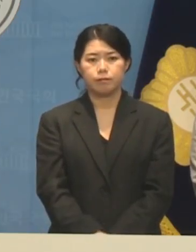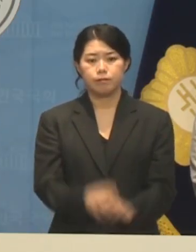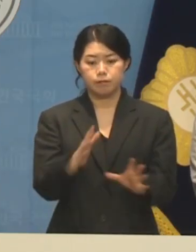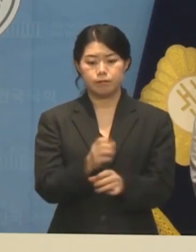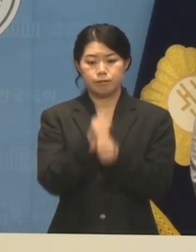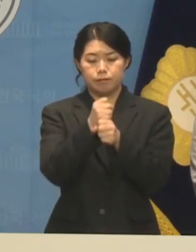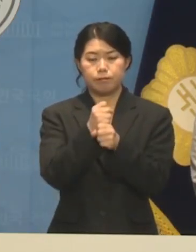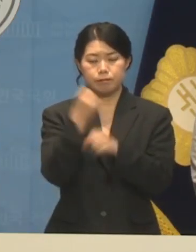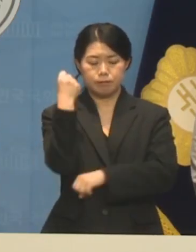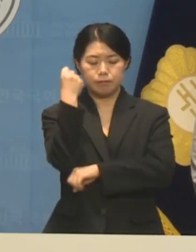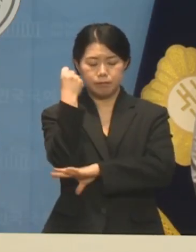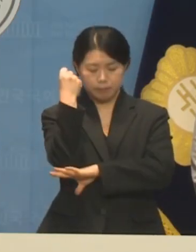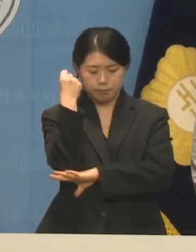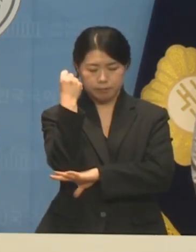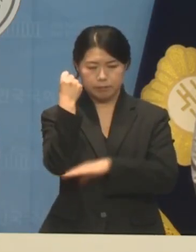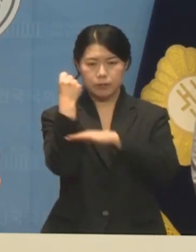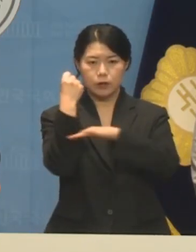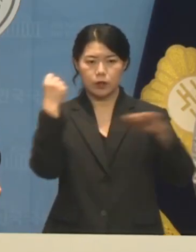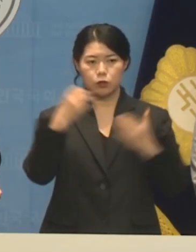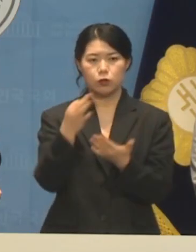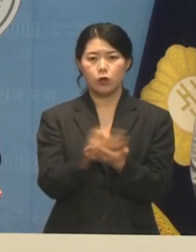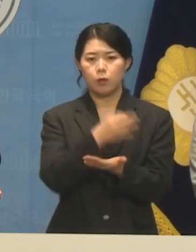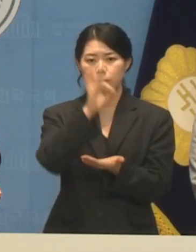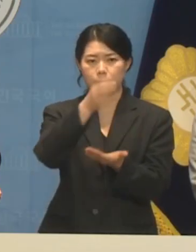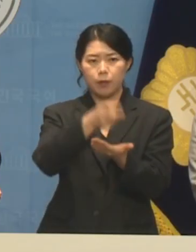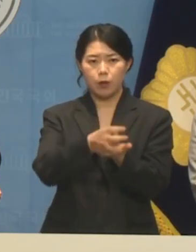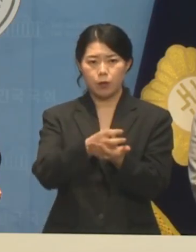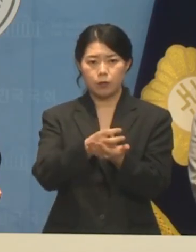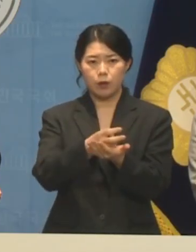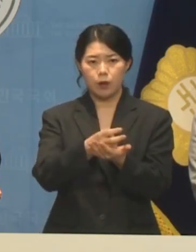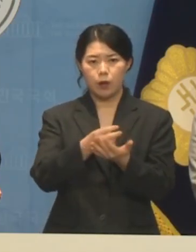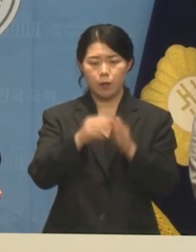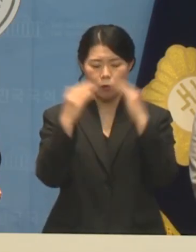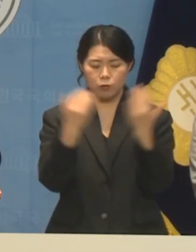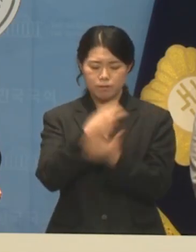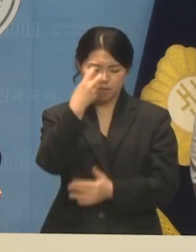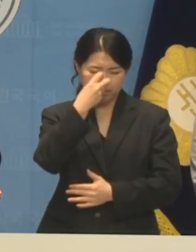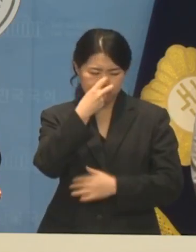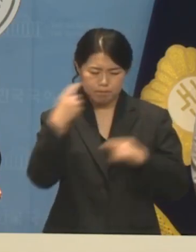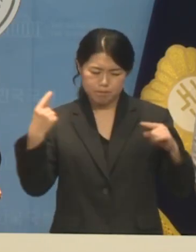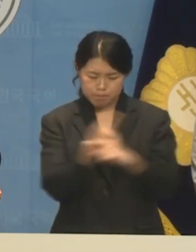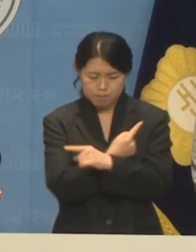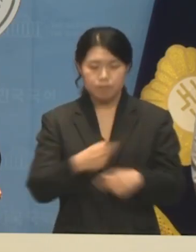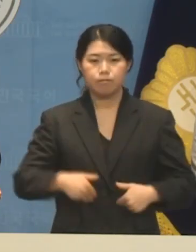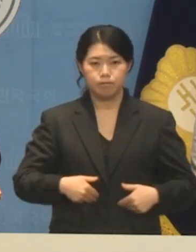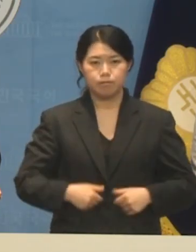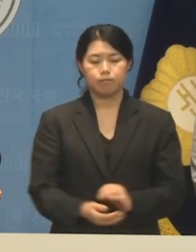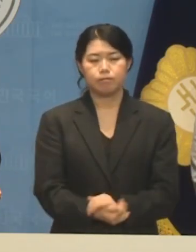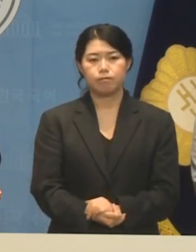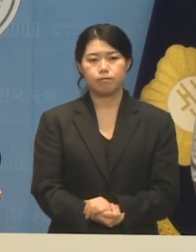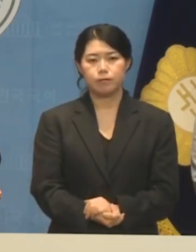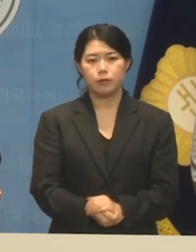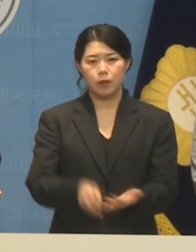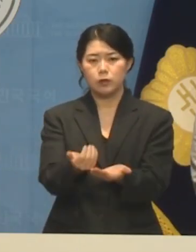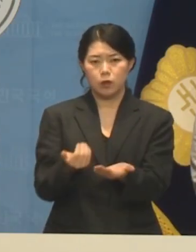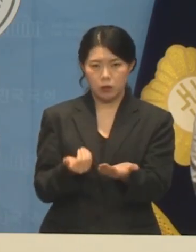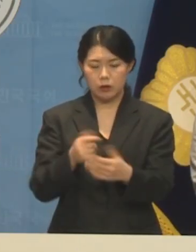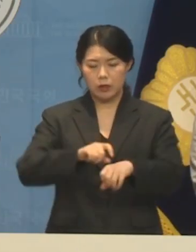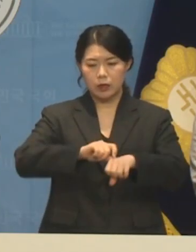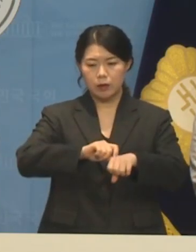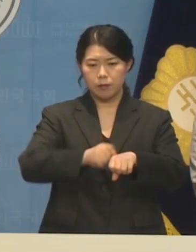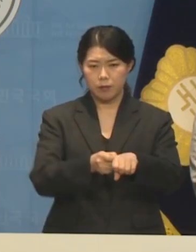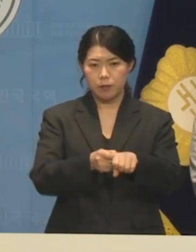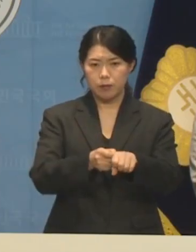종합적으로 이 기준인건비 제도가 전면적으로 재검토되어야 하고요. 그 제도가 마련되기 전까지라도